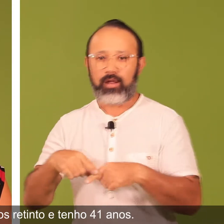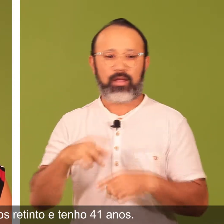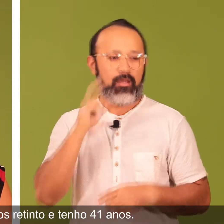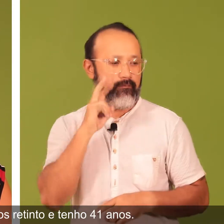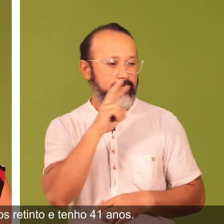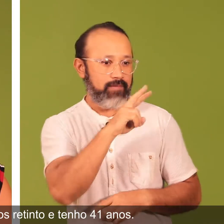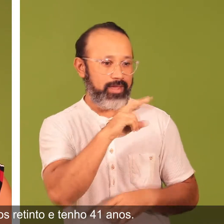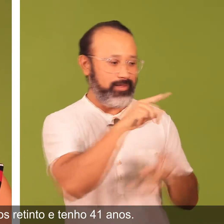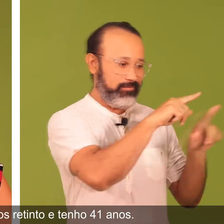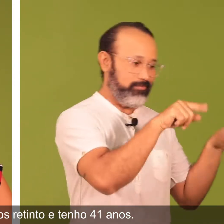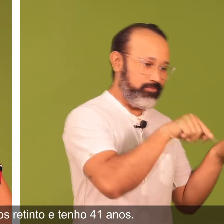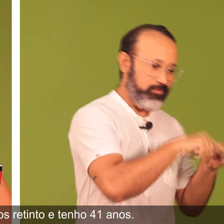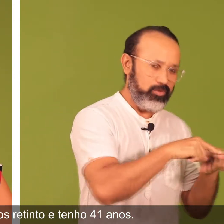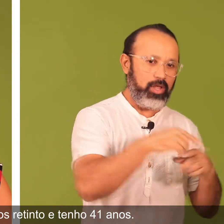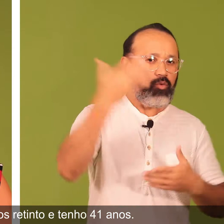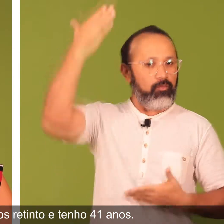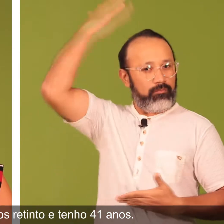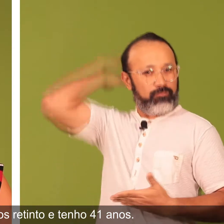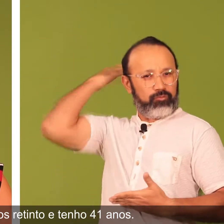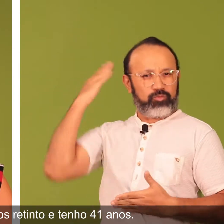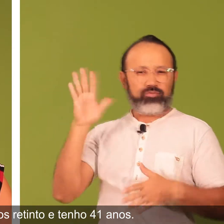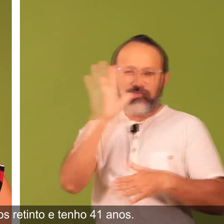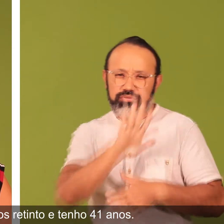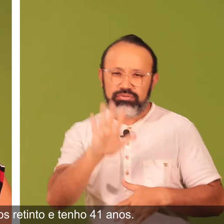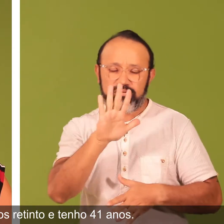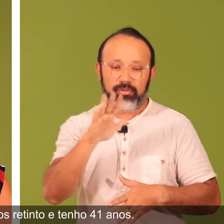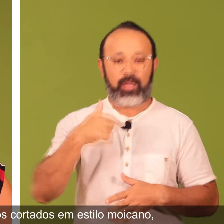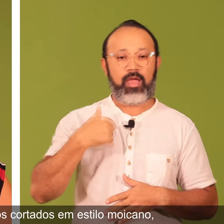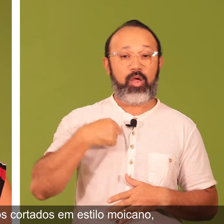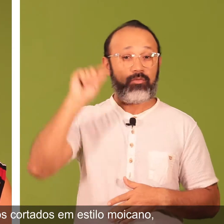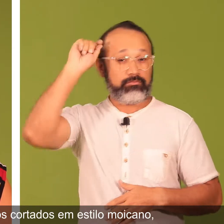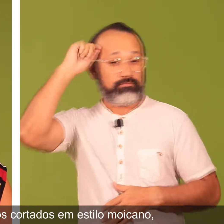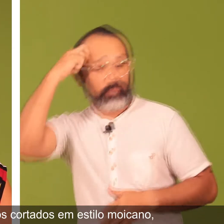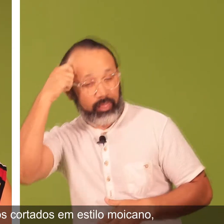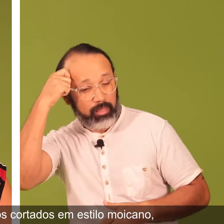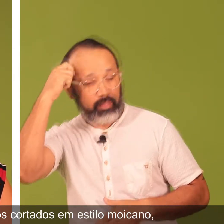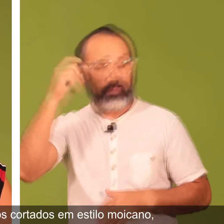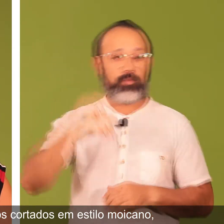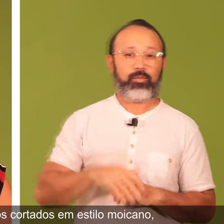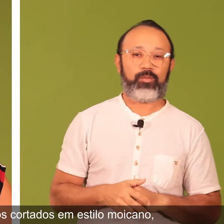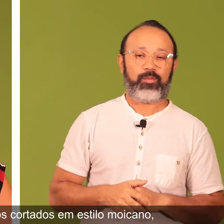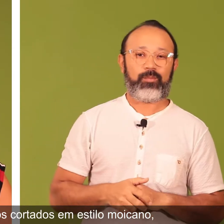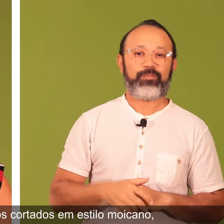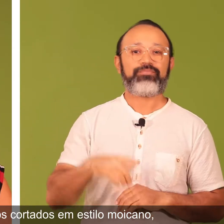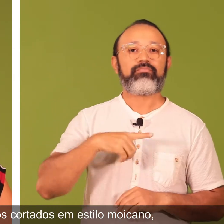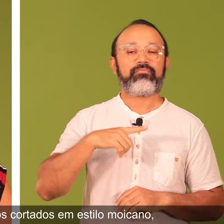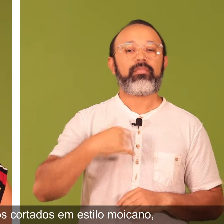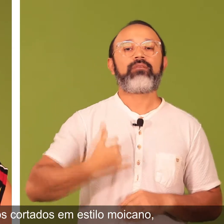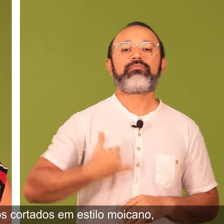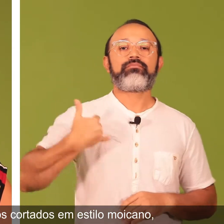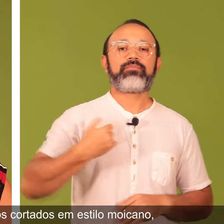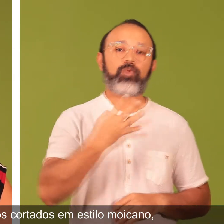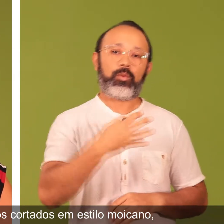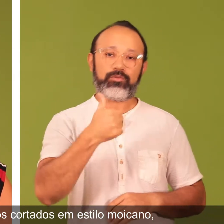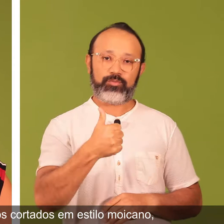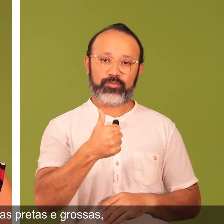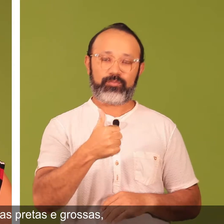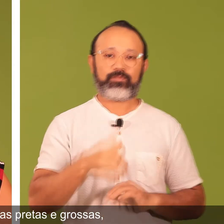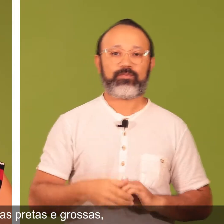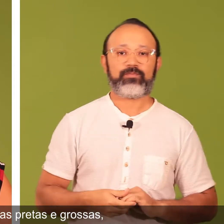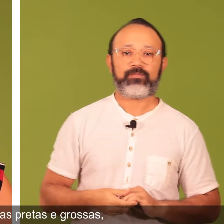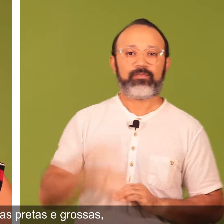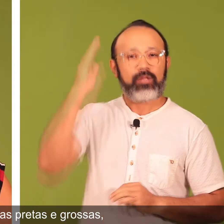eu sou negro - retinto e tenho 41 anos tem o cabelos grisalhos cortados em estilo